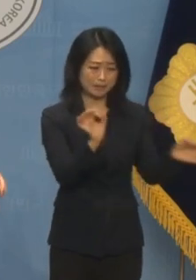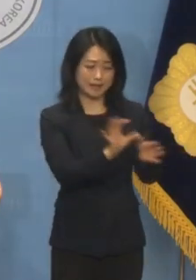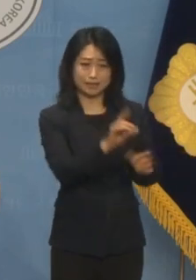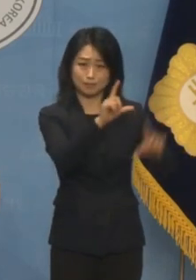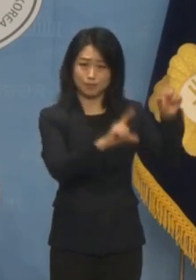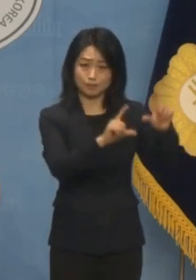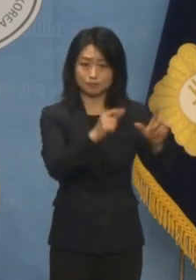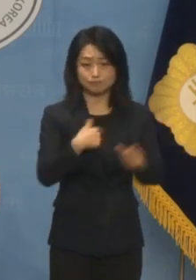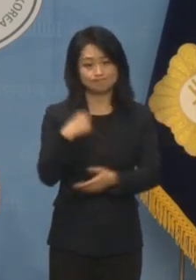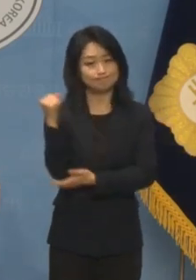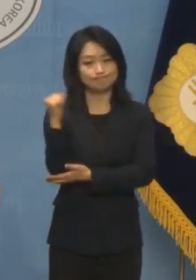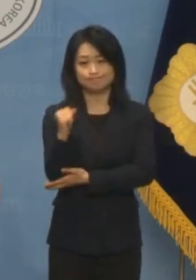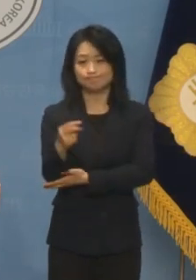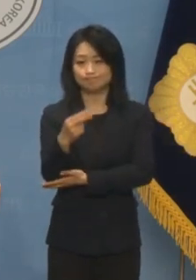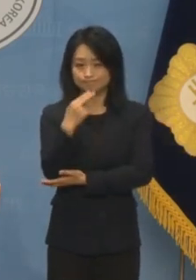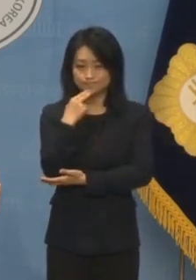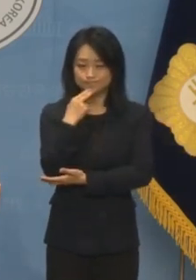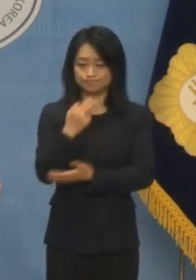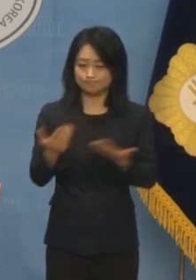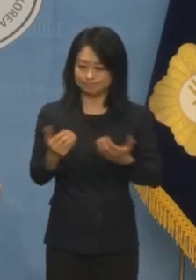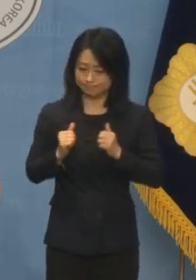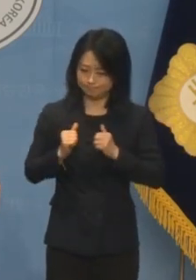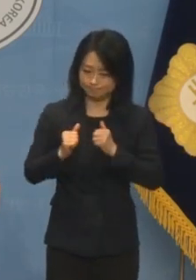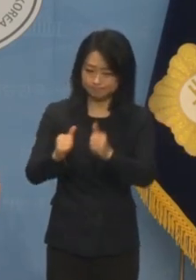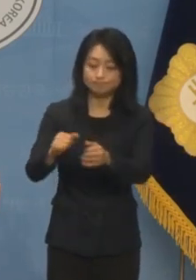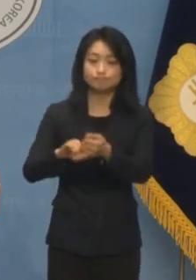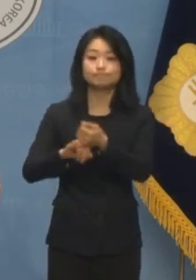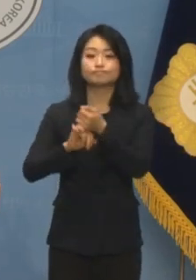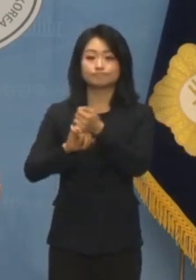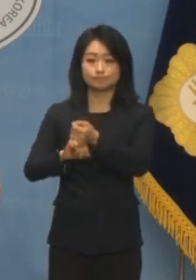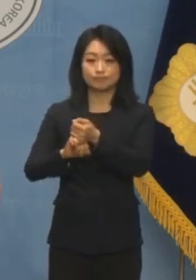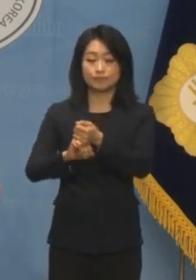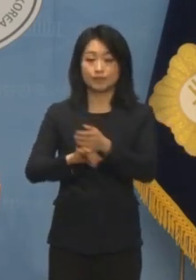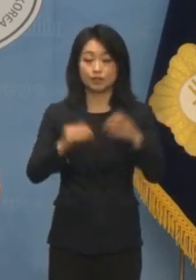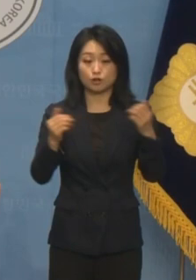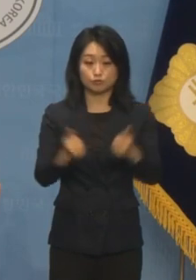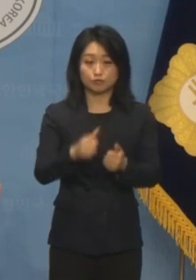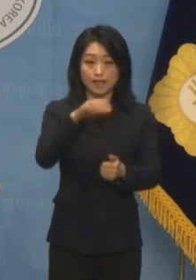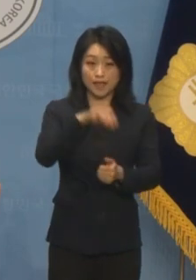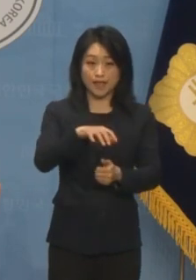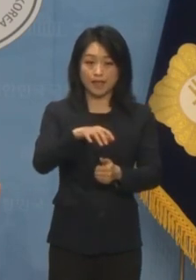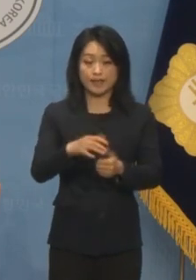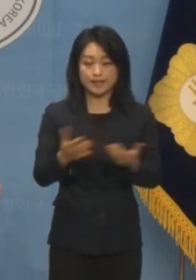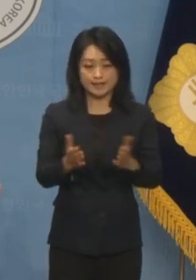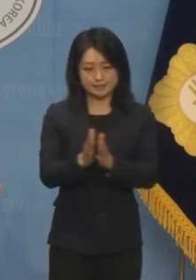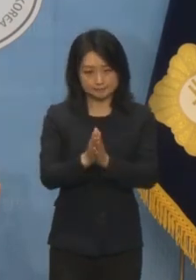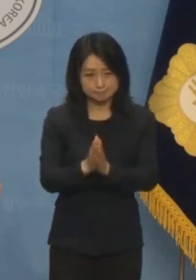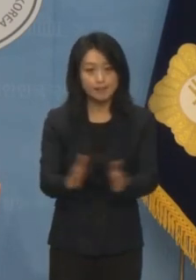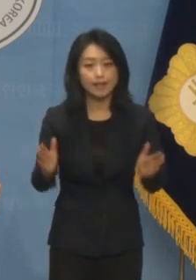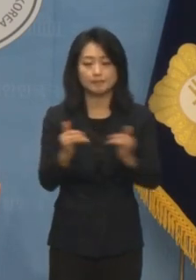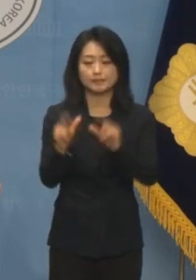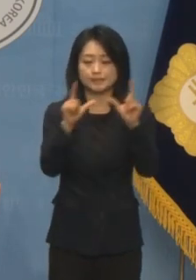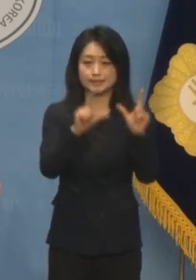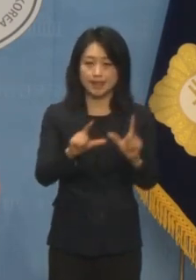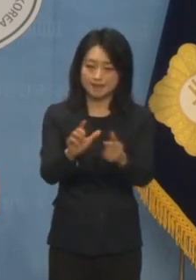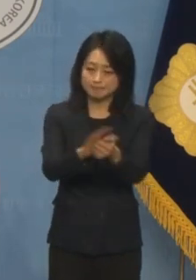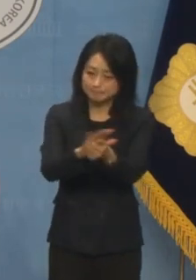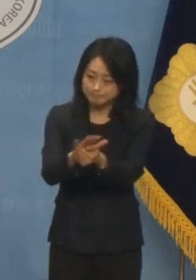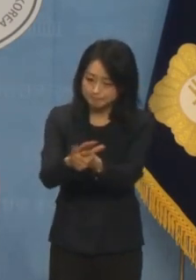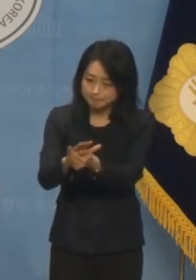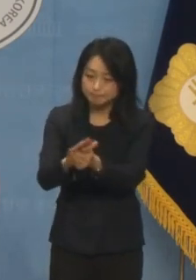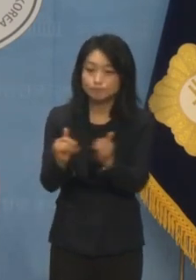흔들리지 않고 할 일을 하겠습니다. 국회를 정시 출발시켜 민생을 살피고